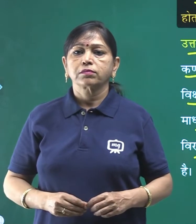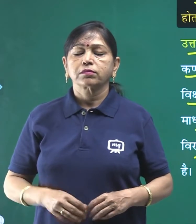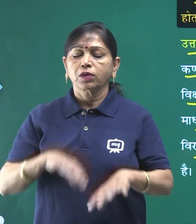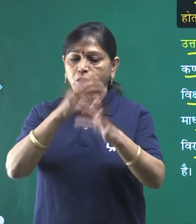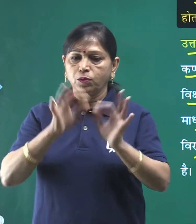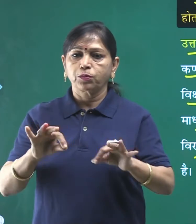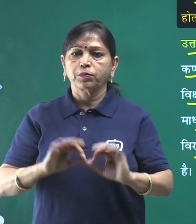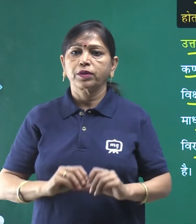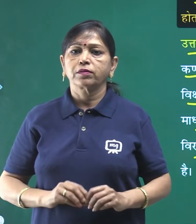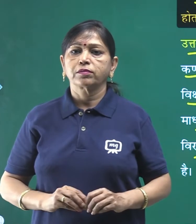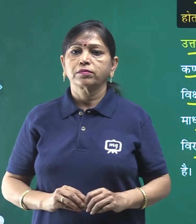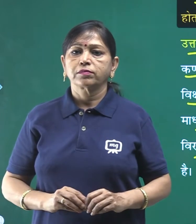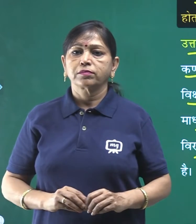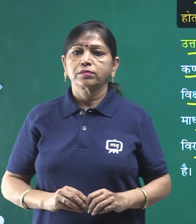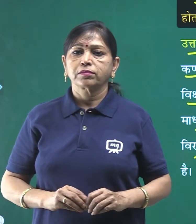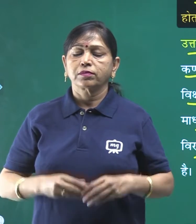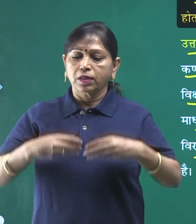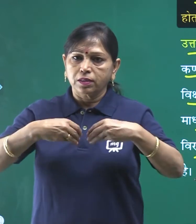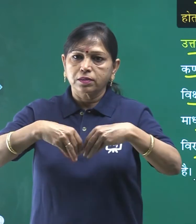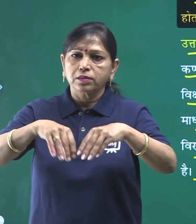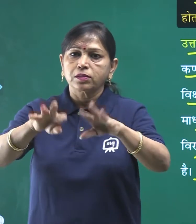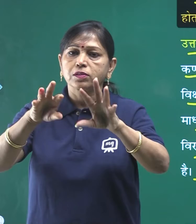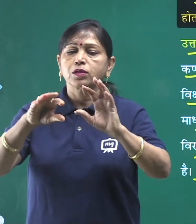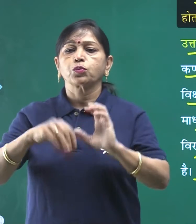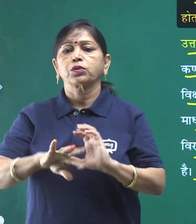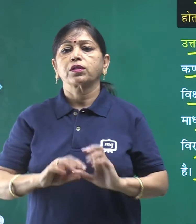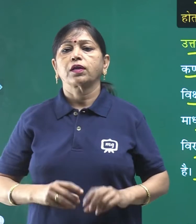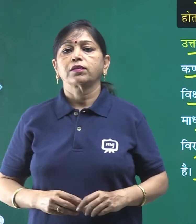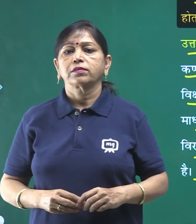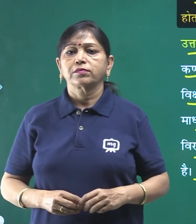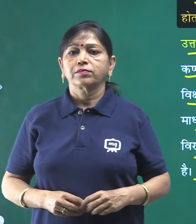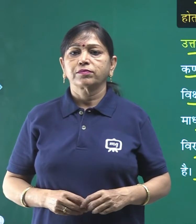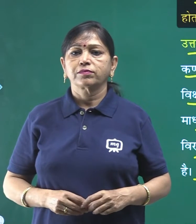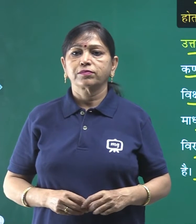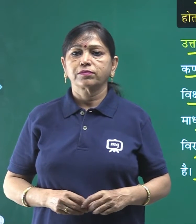रूप में संचरित होती है।